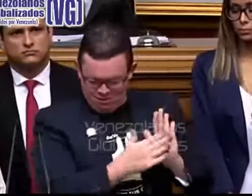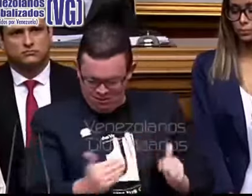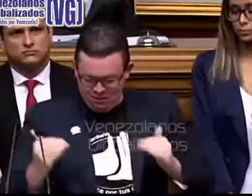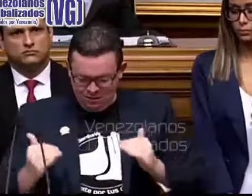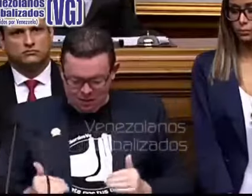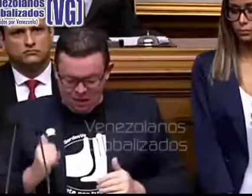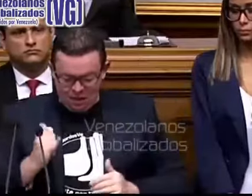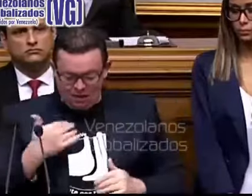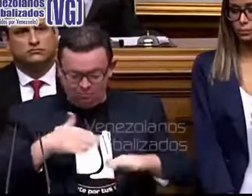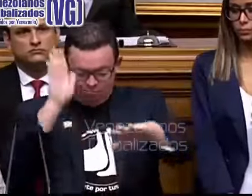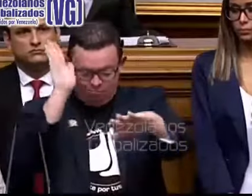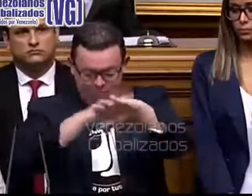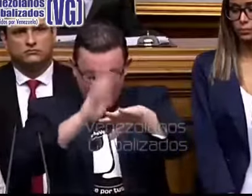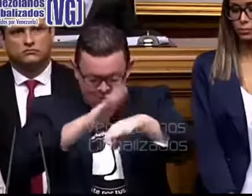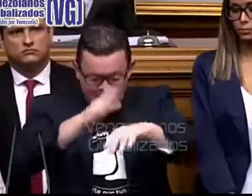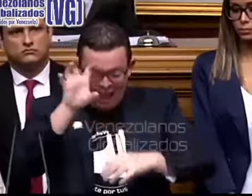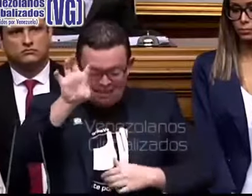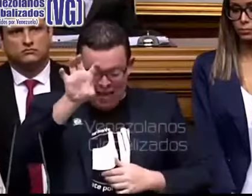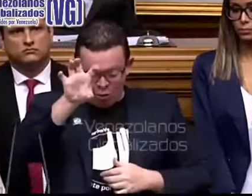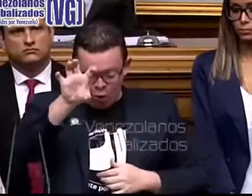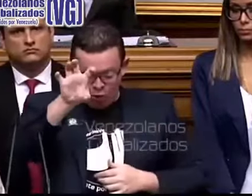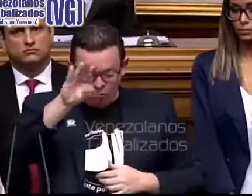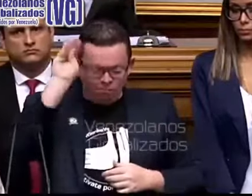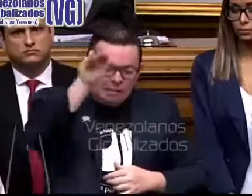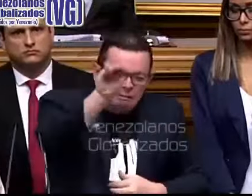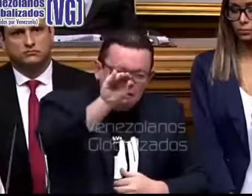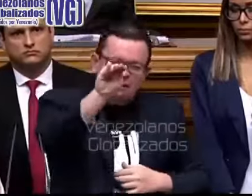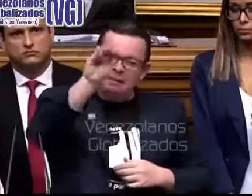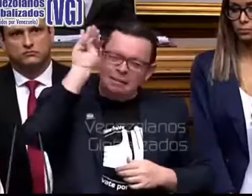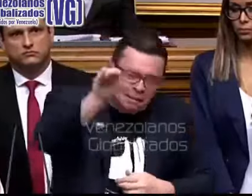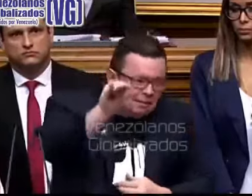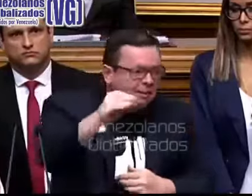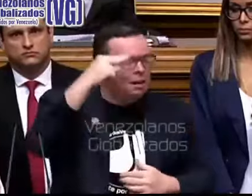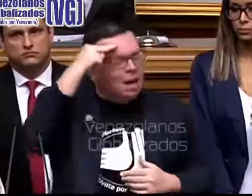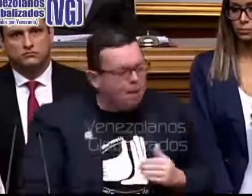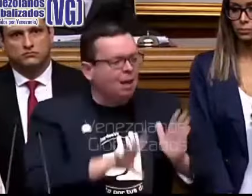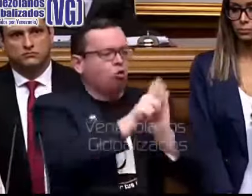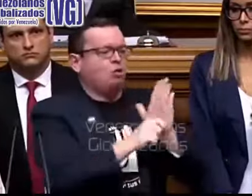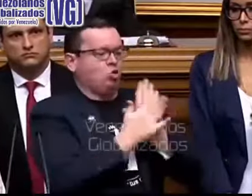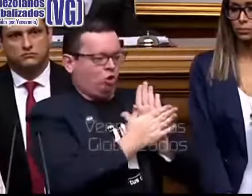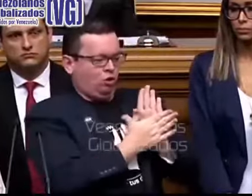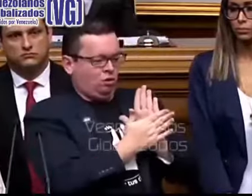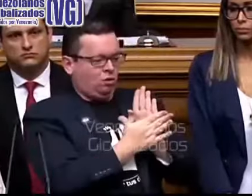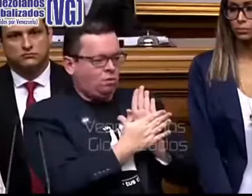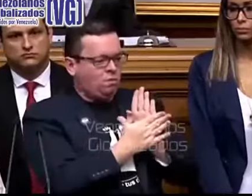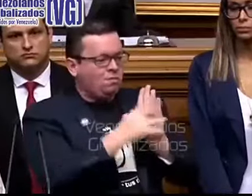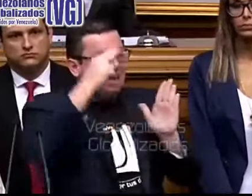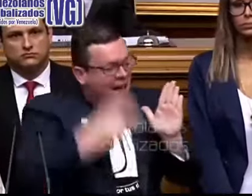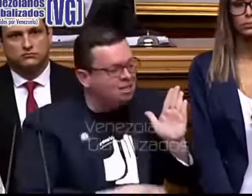Y está logrando posicionarse como punta de lanza en lo que es la defensa de los derechos de personas con discapacidad. Pero nosotros que